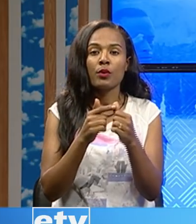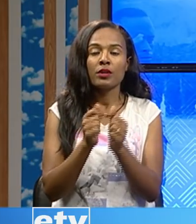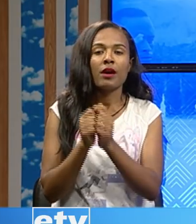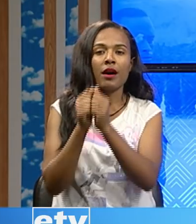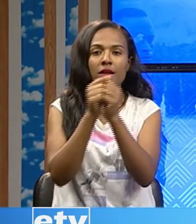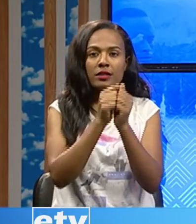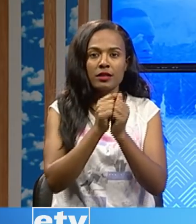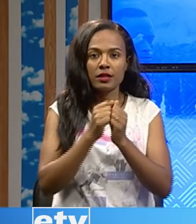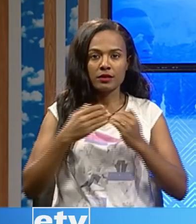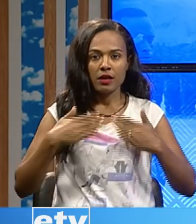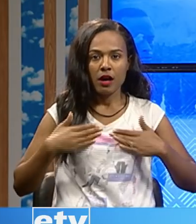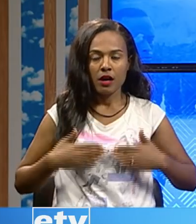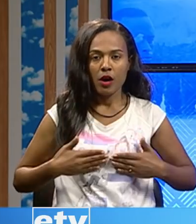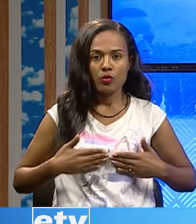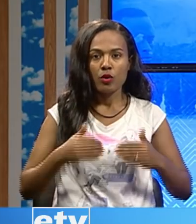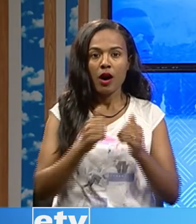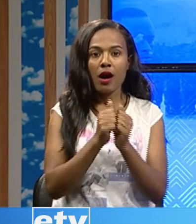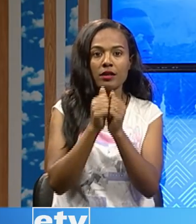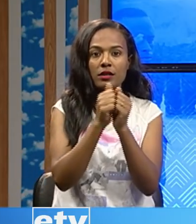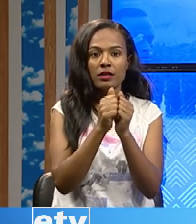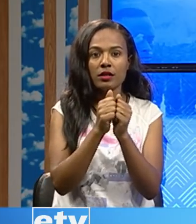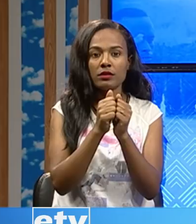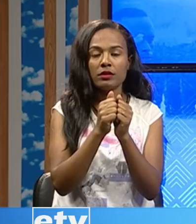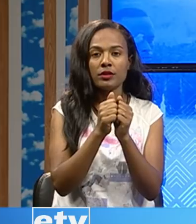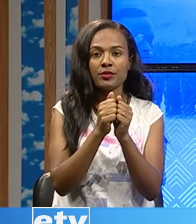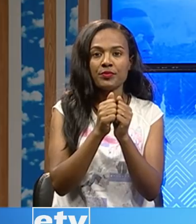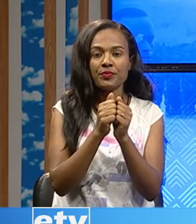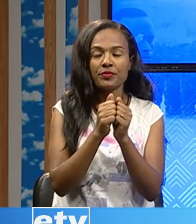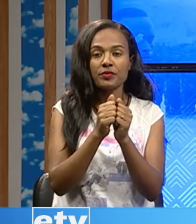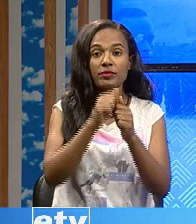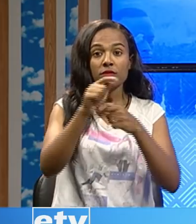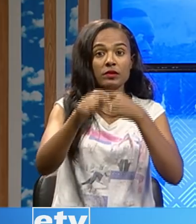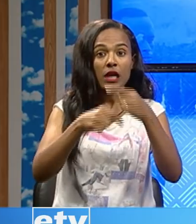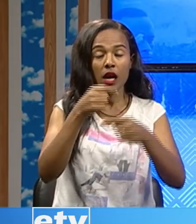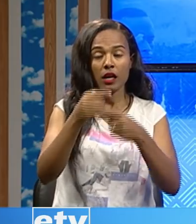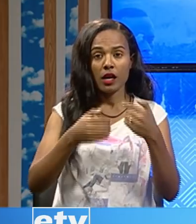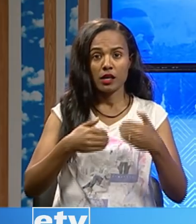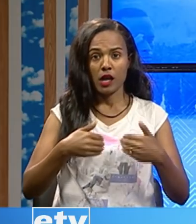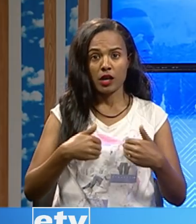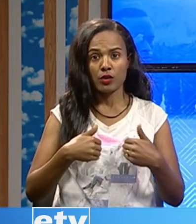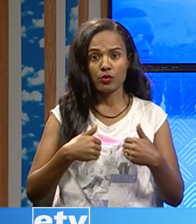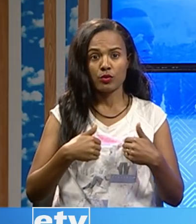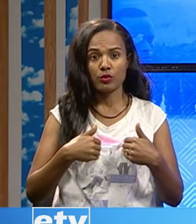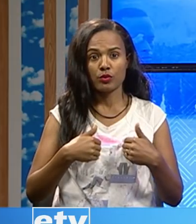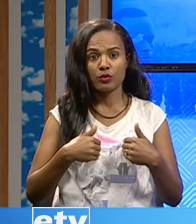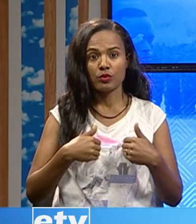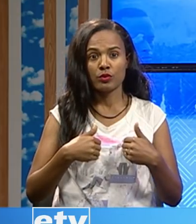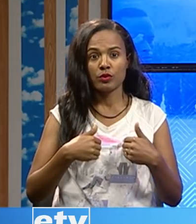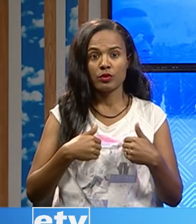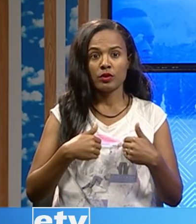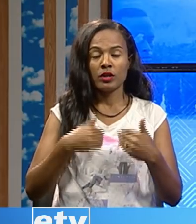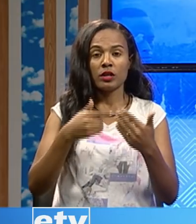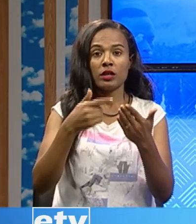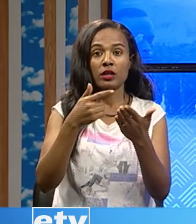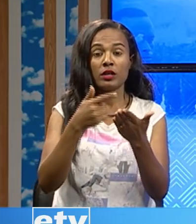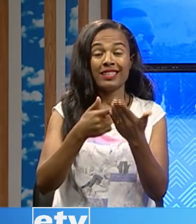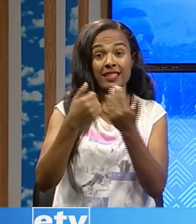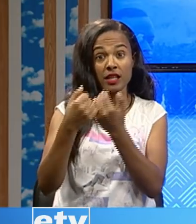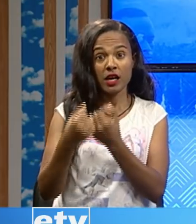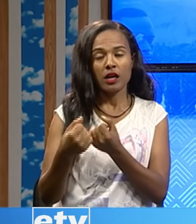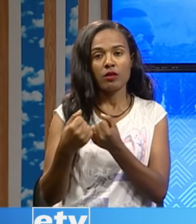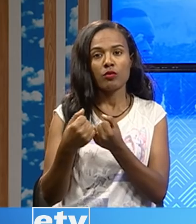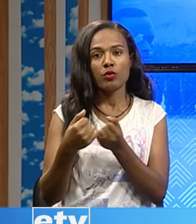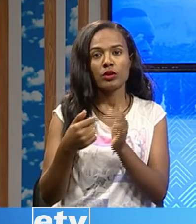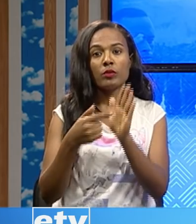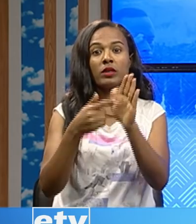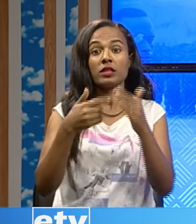የአንድነት አካሉ አንድነት ምሎ ኔሽን ቢልዲንግ የሆነ አካሄድ ያለው ኢትዮጵያ ቡናም ብሎ ጠንከር ብሎ የሚሄደው